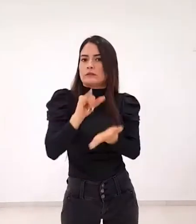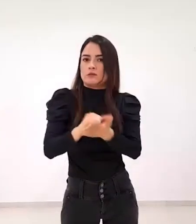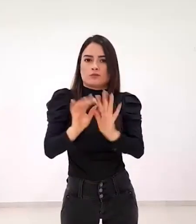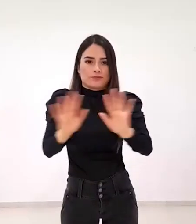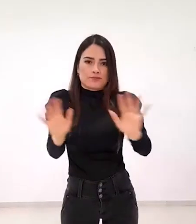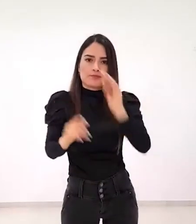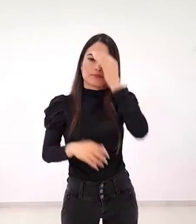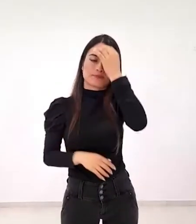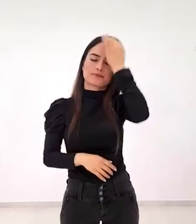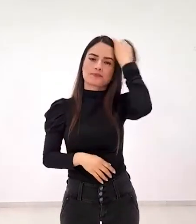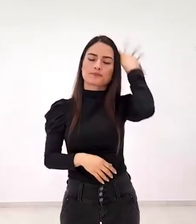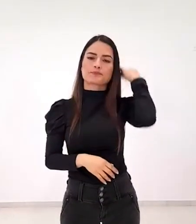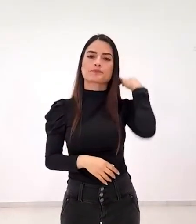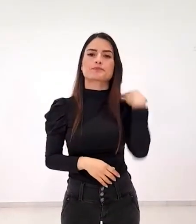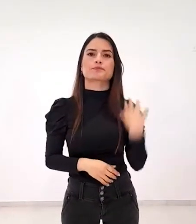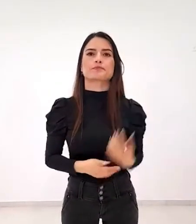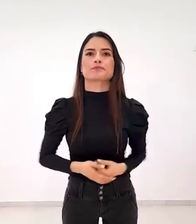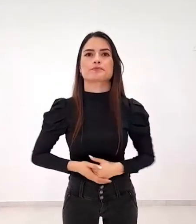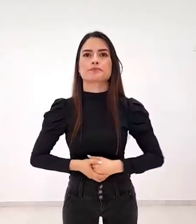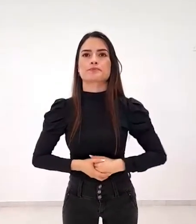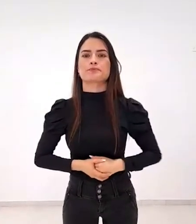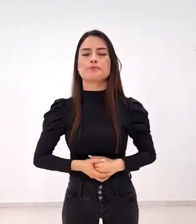y tres